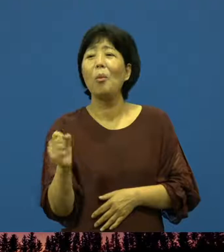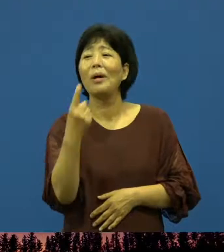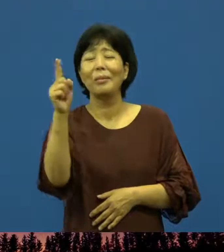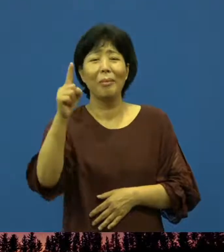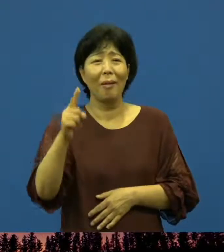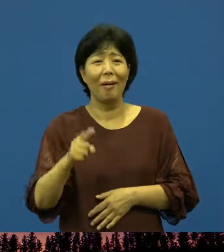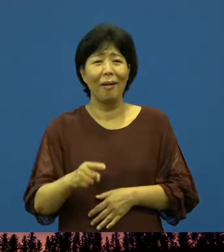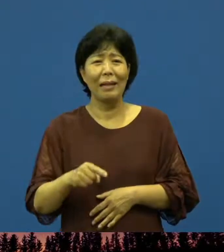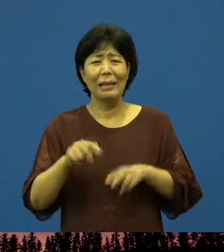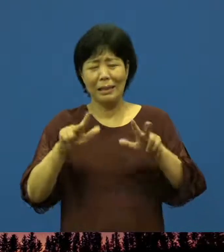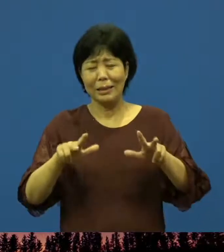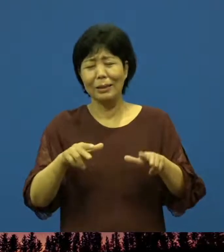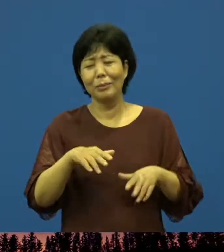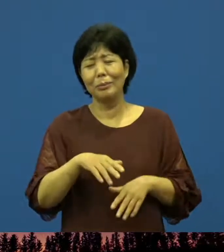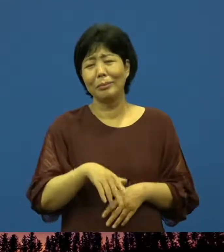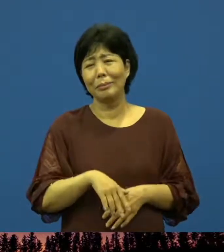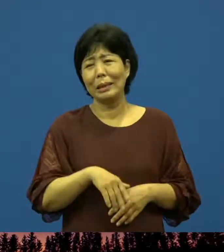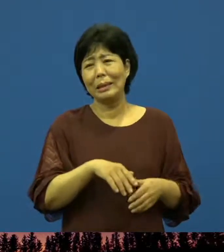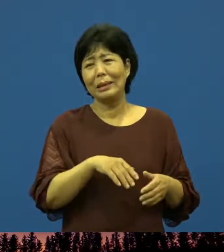거예요.